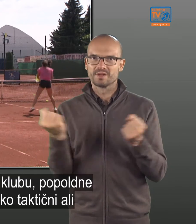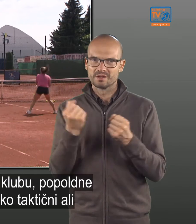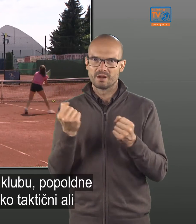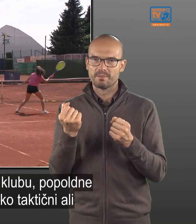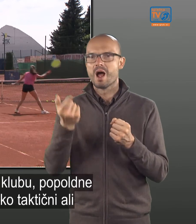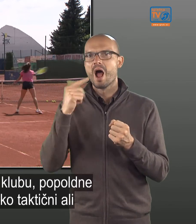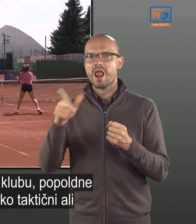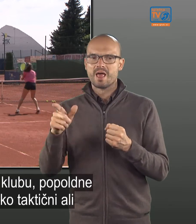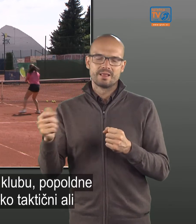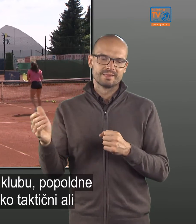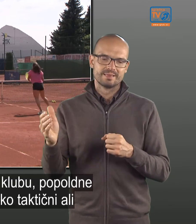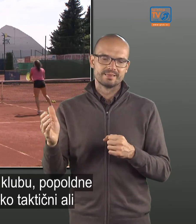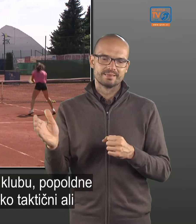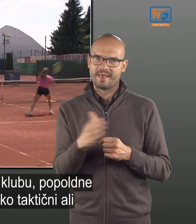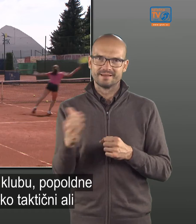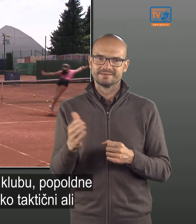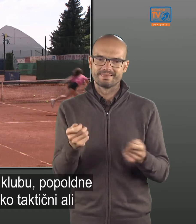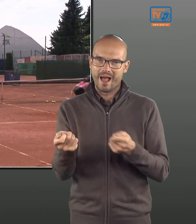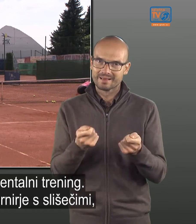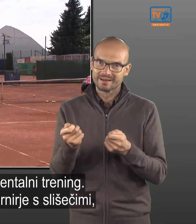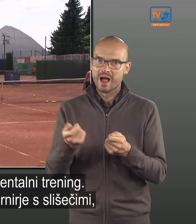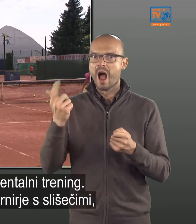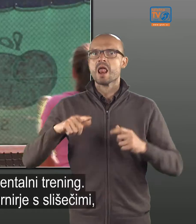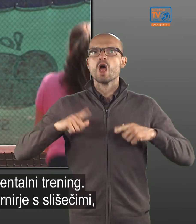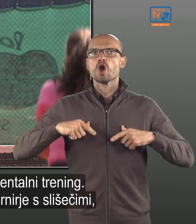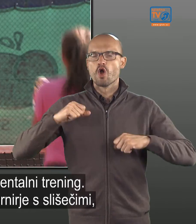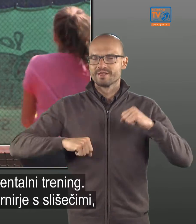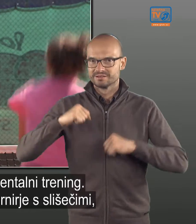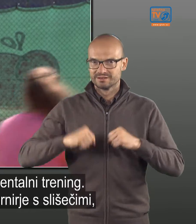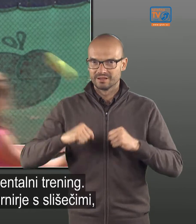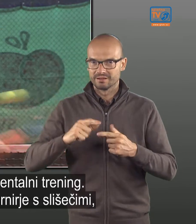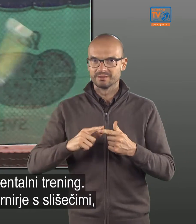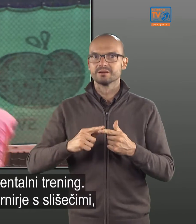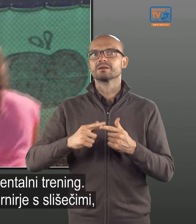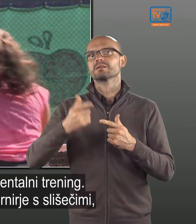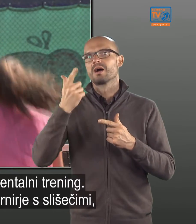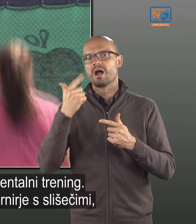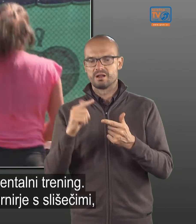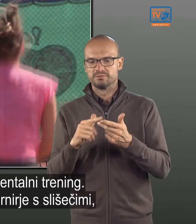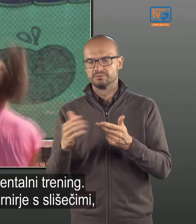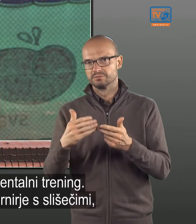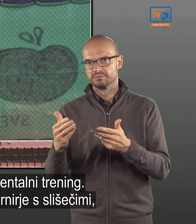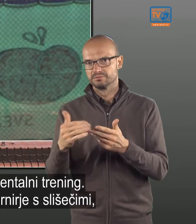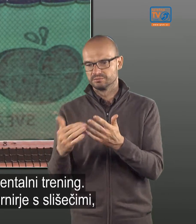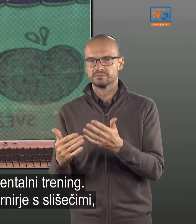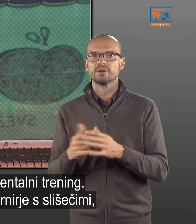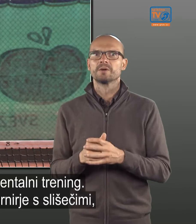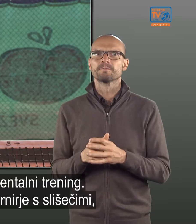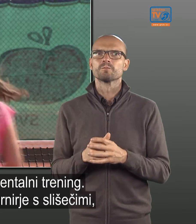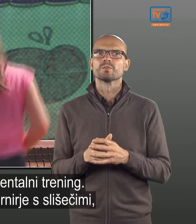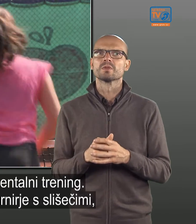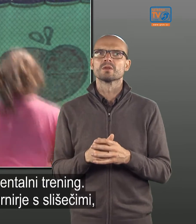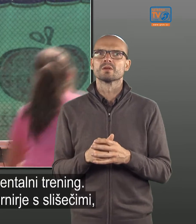pa ali teniško-taktični ali kondicijski ali mentalni.